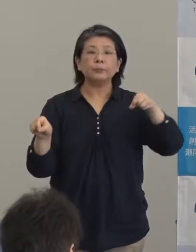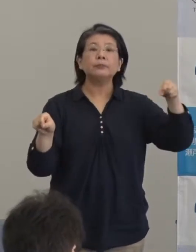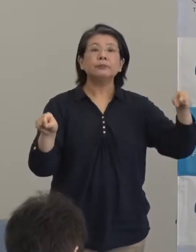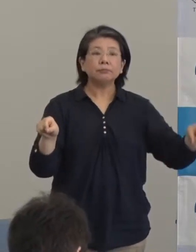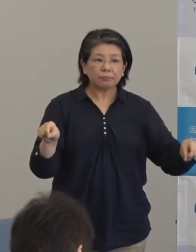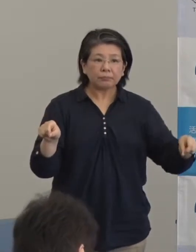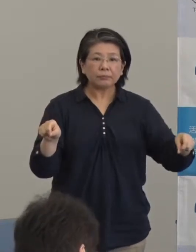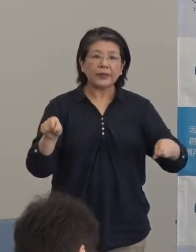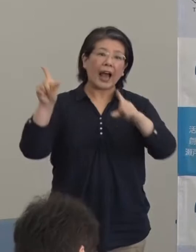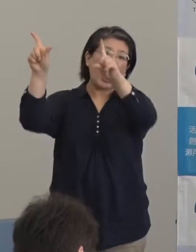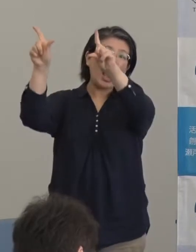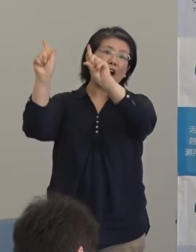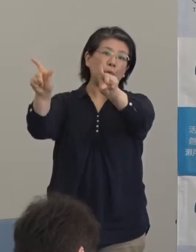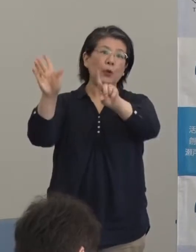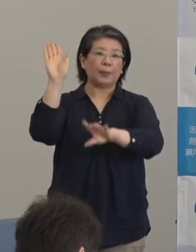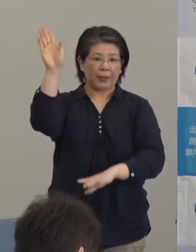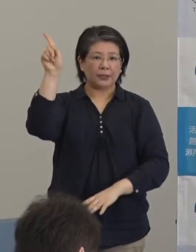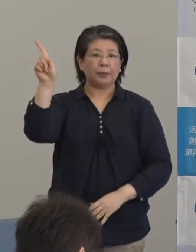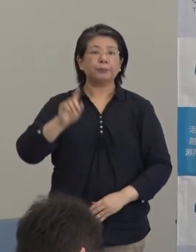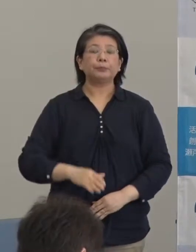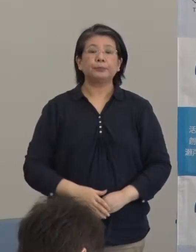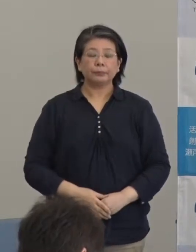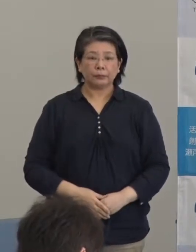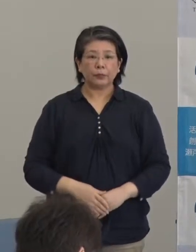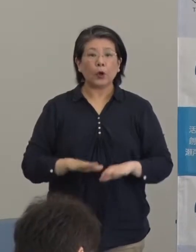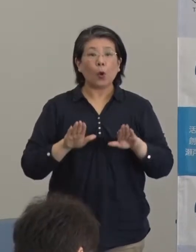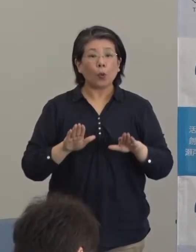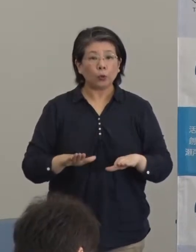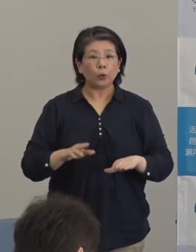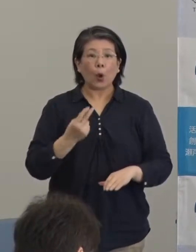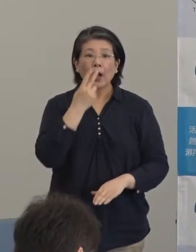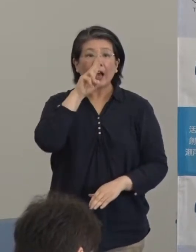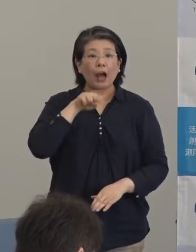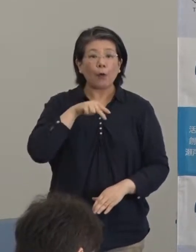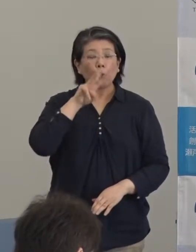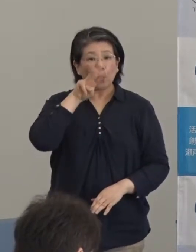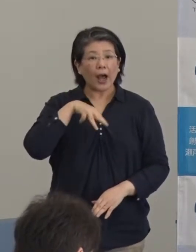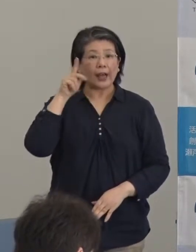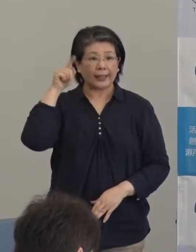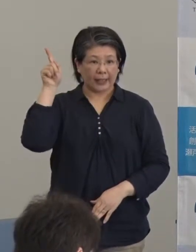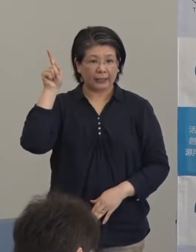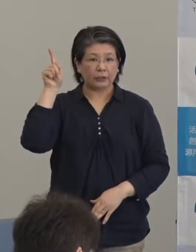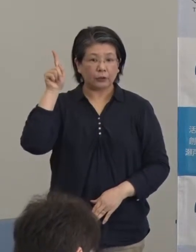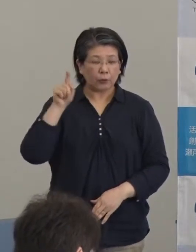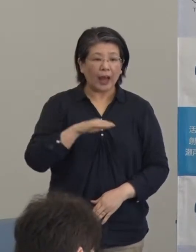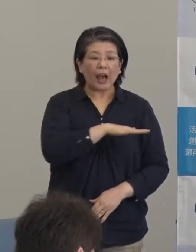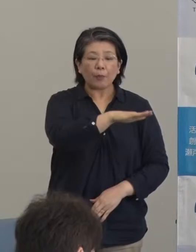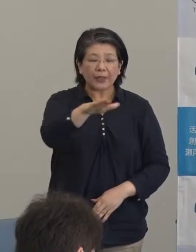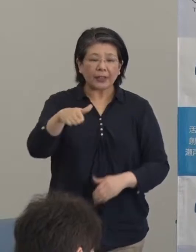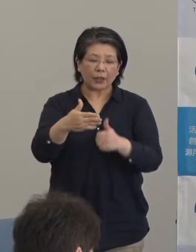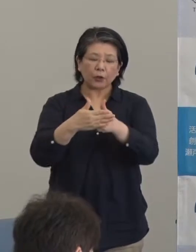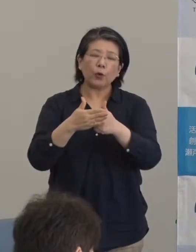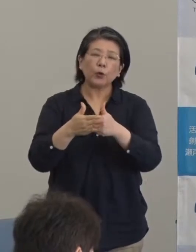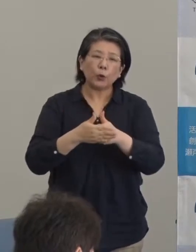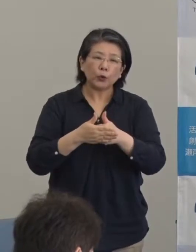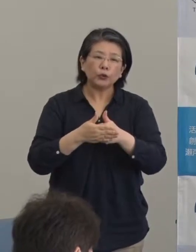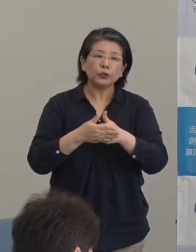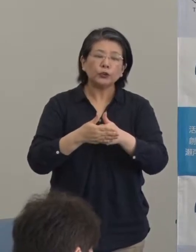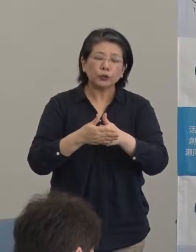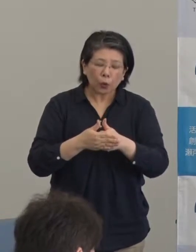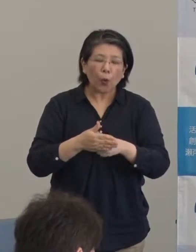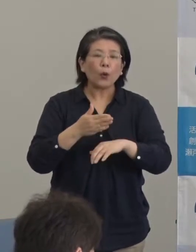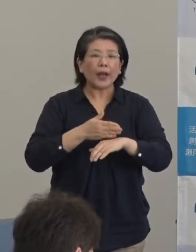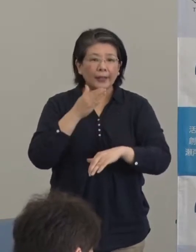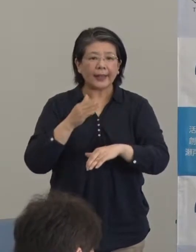長されたところでございます。一方、本県につきましては県民市民の皆様のご協力もあり、先